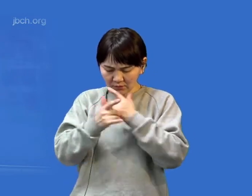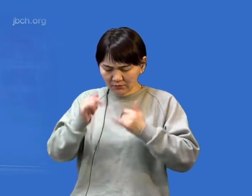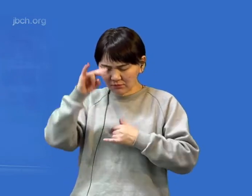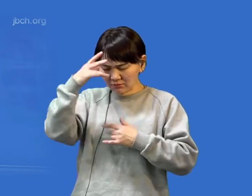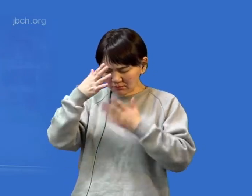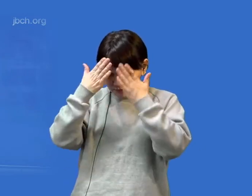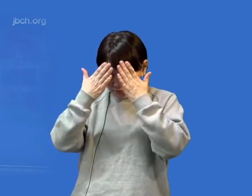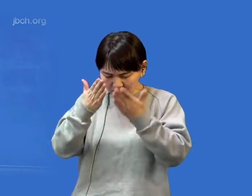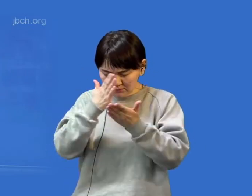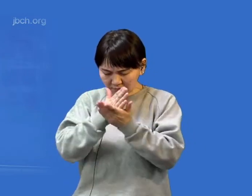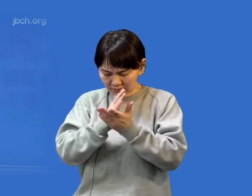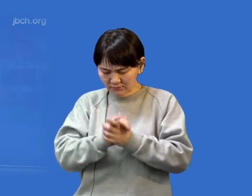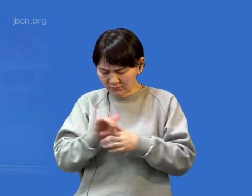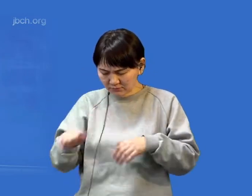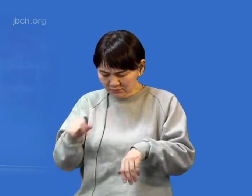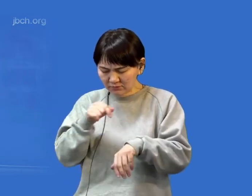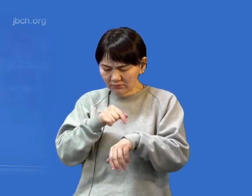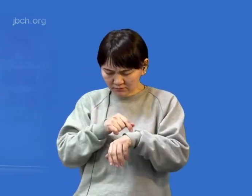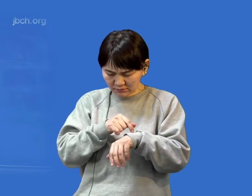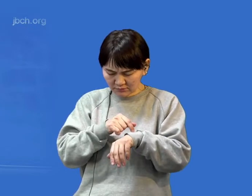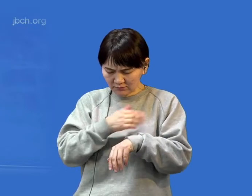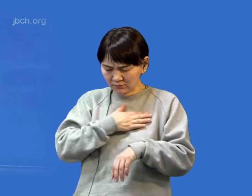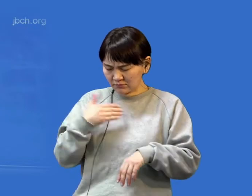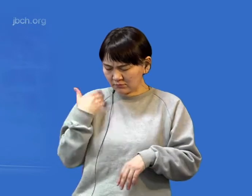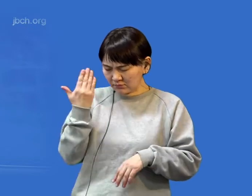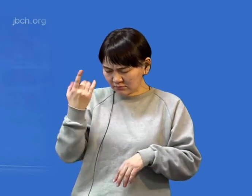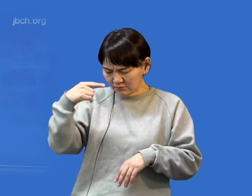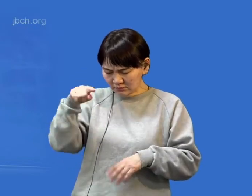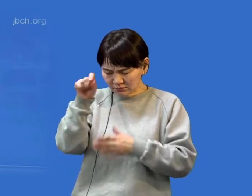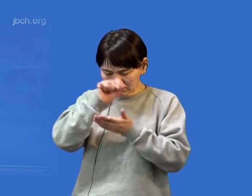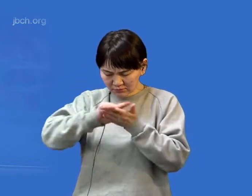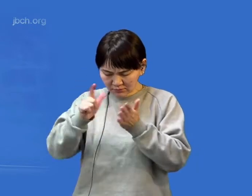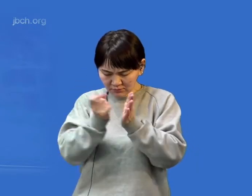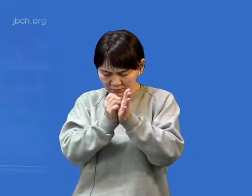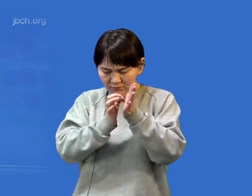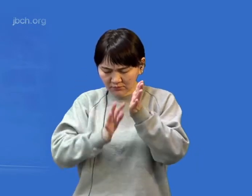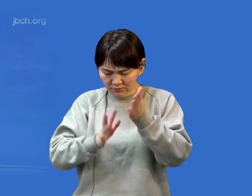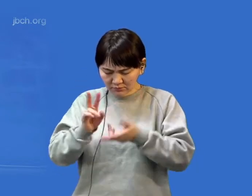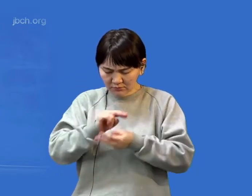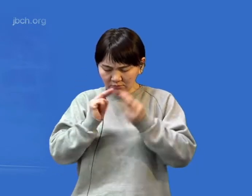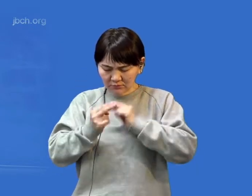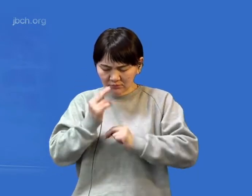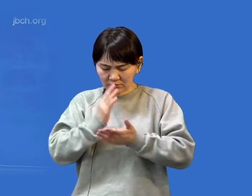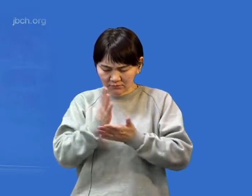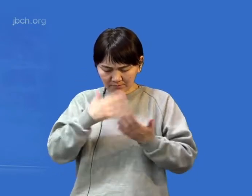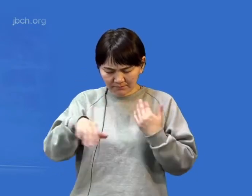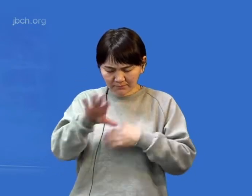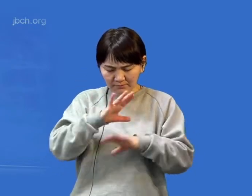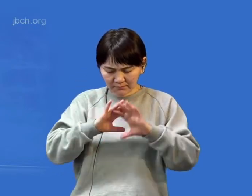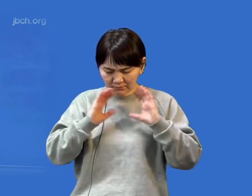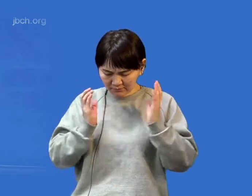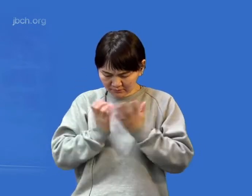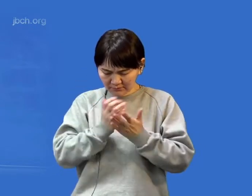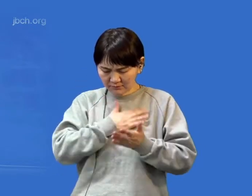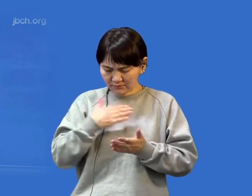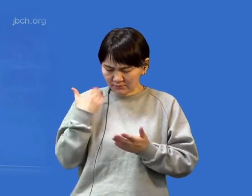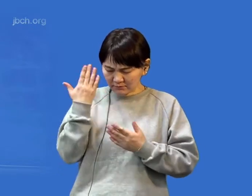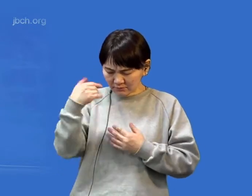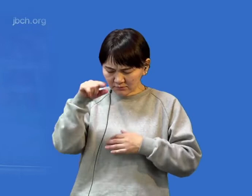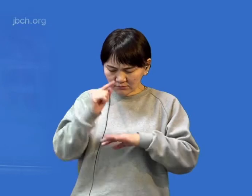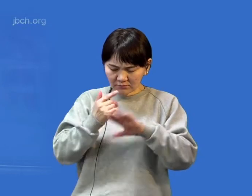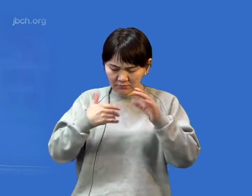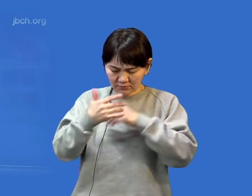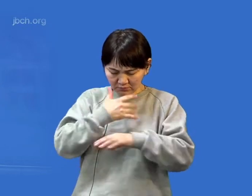байна. Энэ цагт эзний үнэт цусаар золигдсон бид бүхэн эзэн таны өмнө